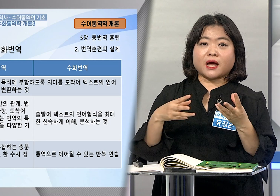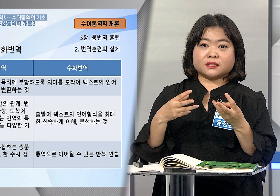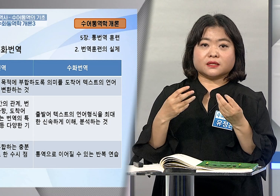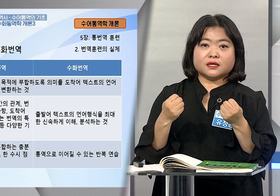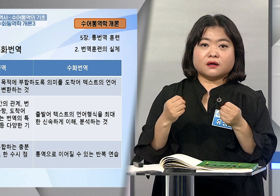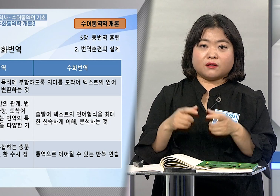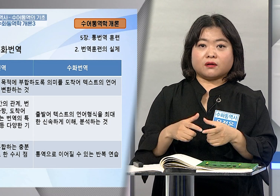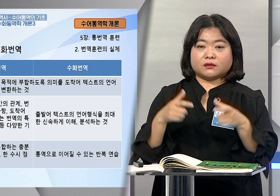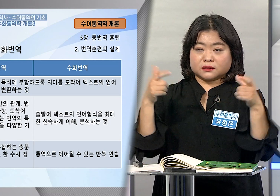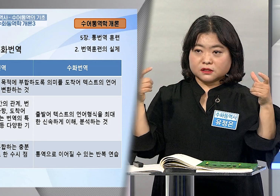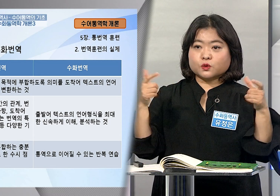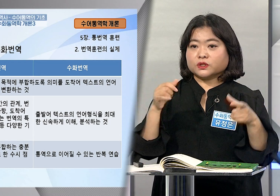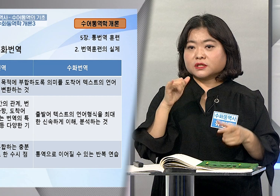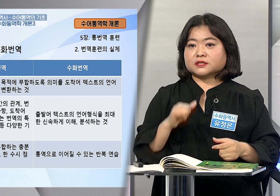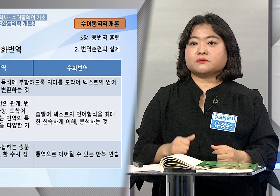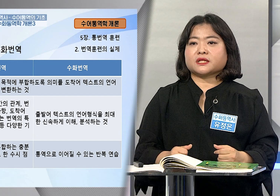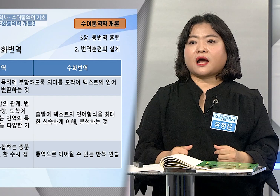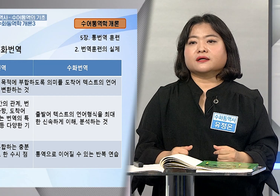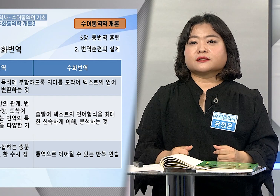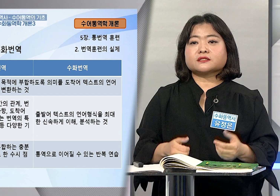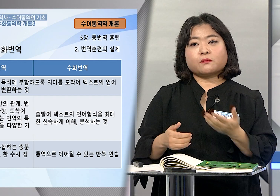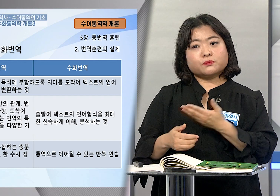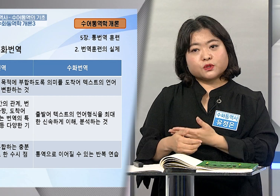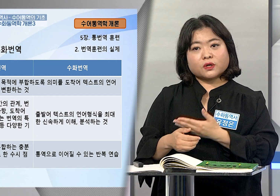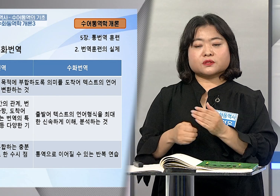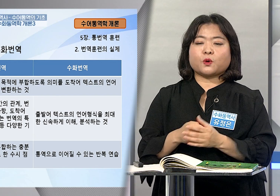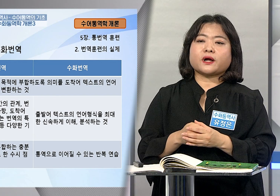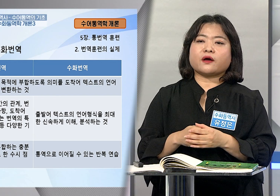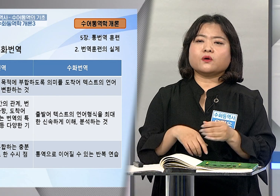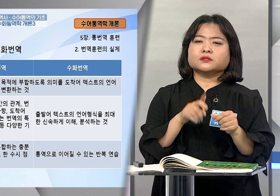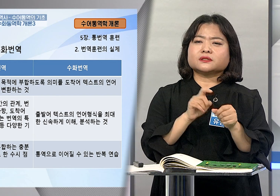많이 늘고 있습니다. 그래서 한번 비교해서 볼까요?